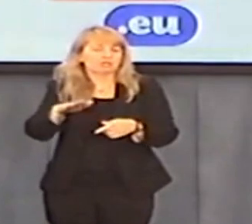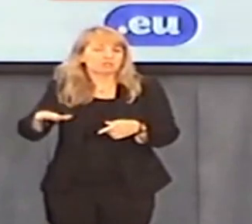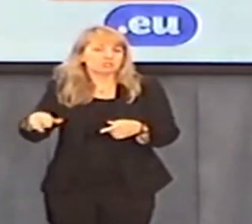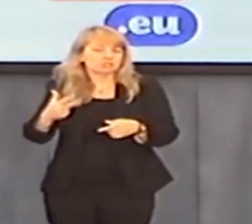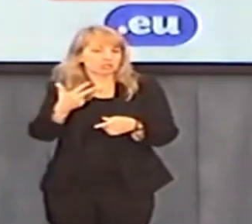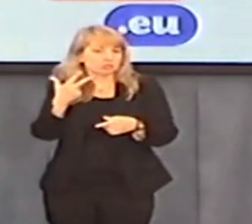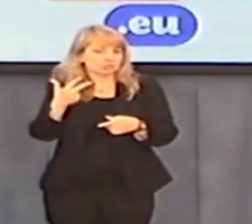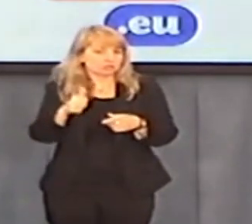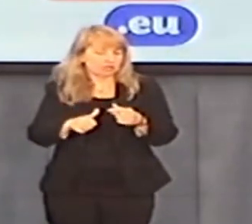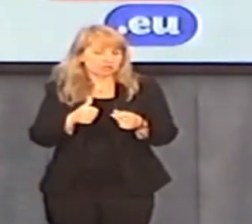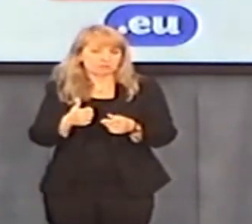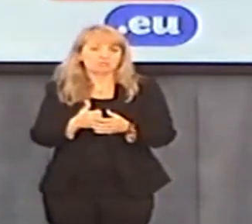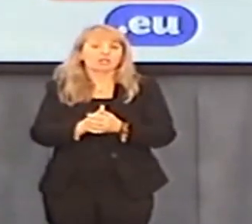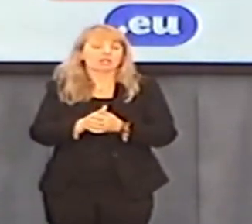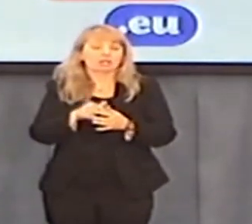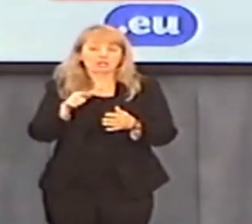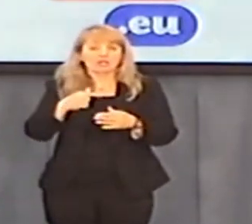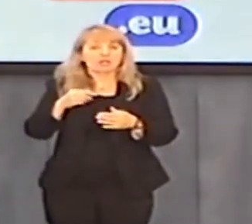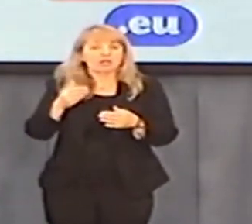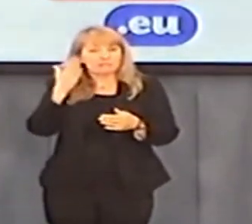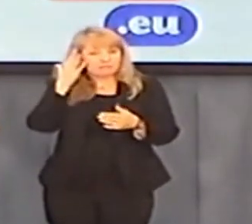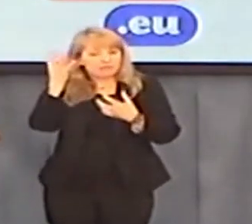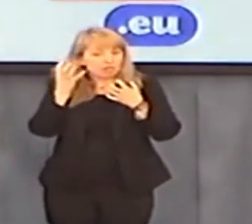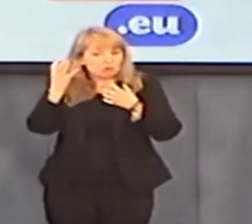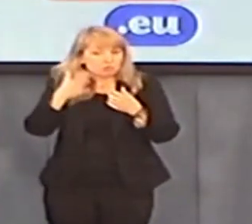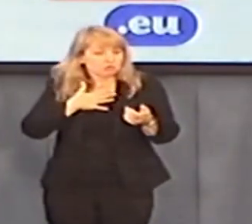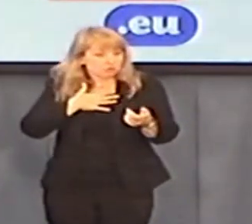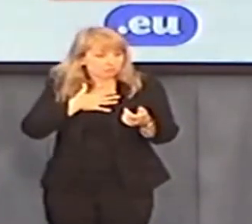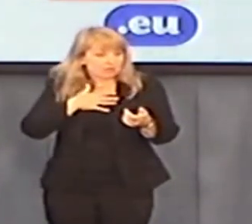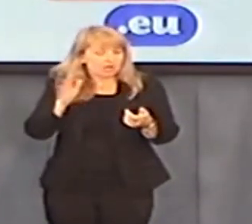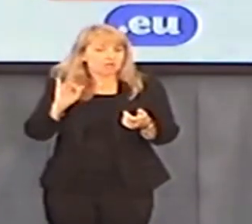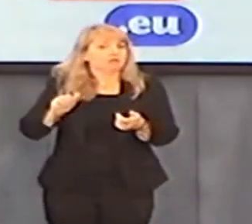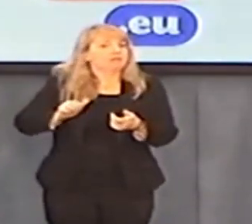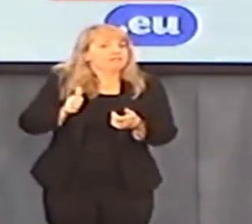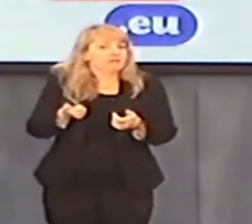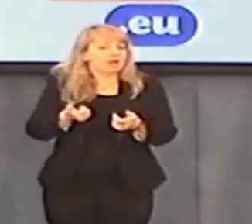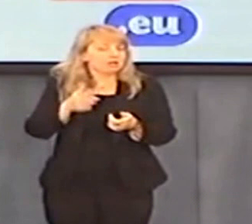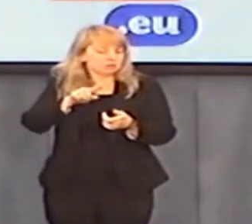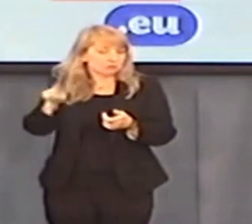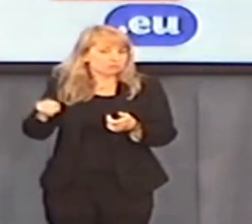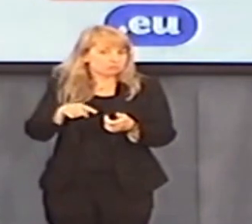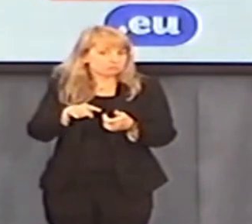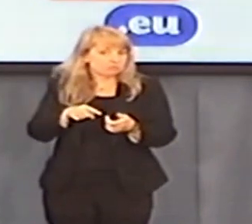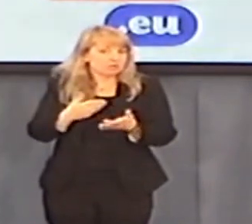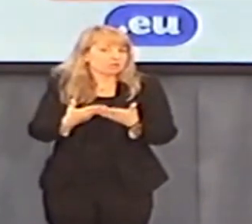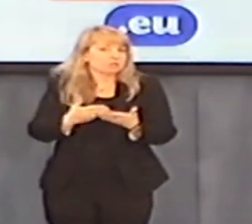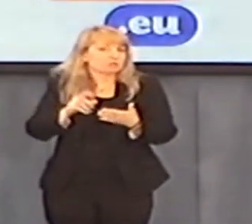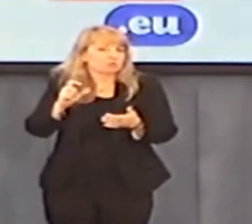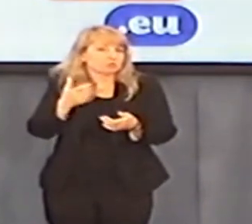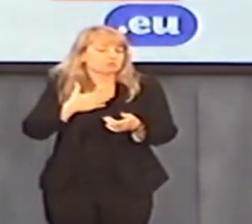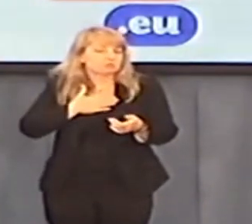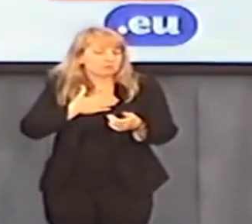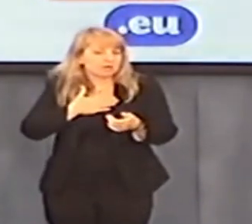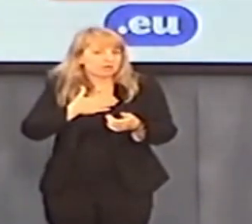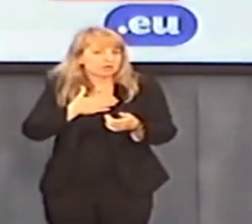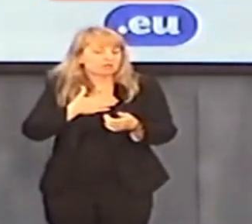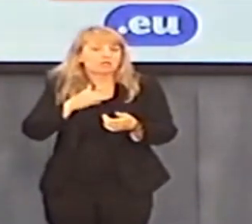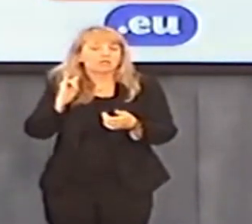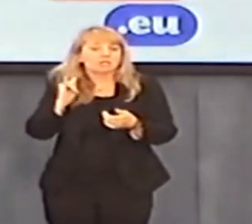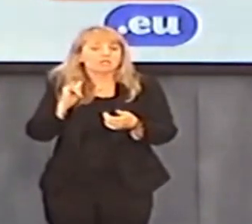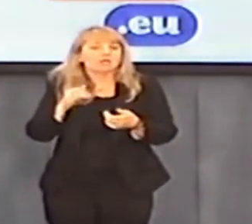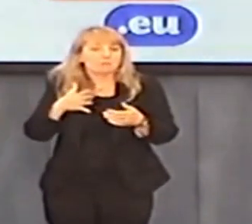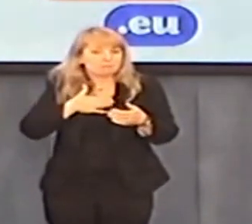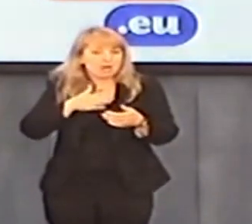nawet 3-letnich, że taką wiedzę posiada i chwalił się tą wiedzą. Więc z jednej strony posiadł ją podczas spowiedzi, publicznie